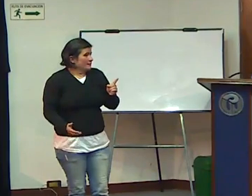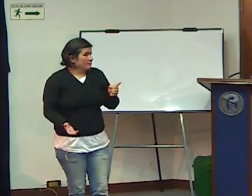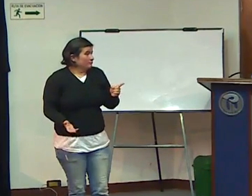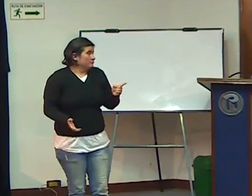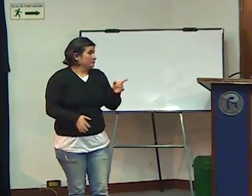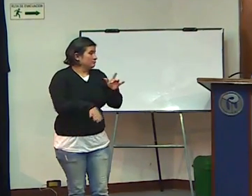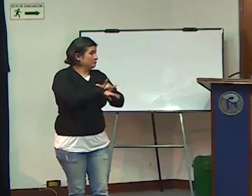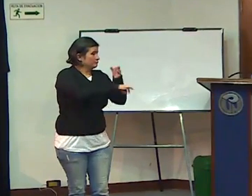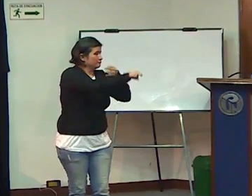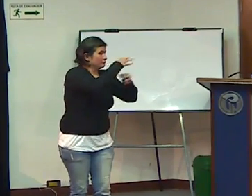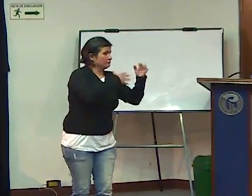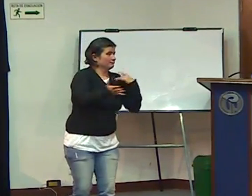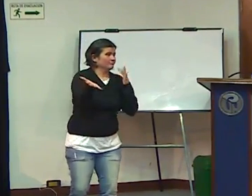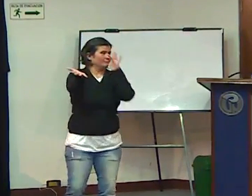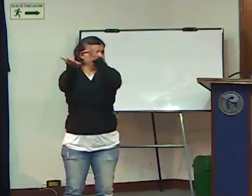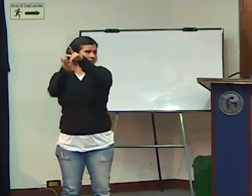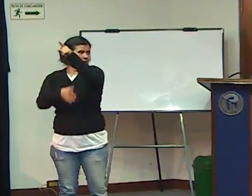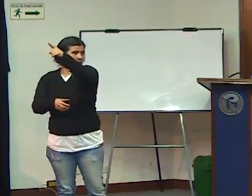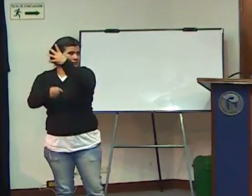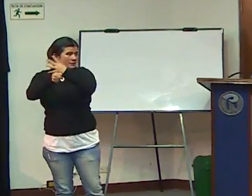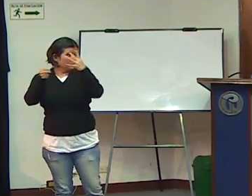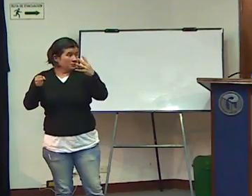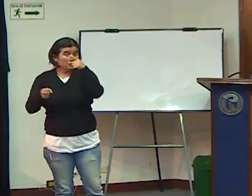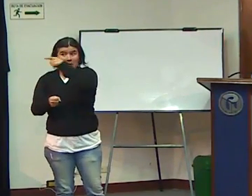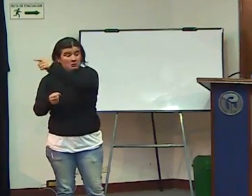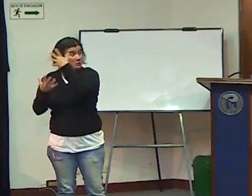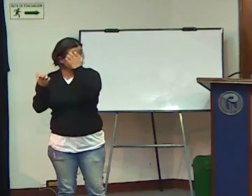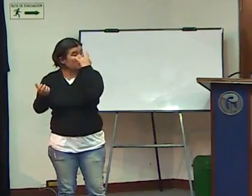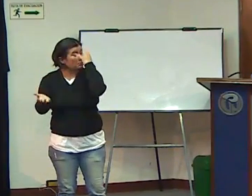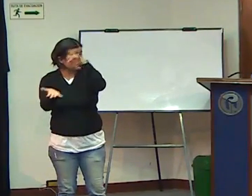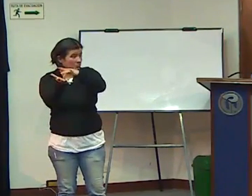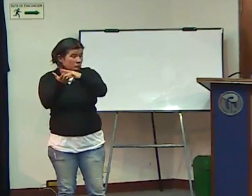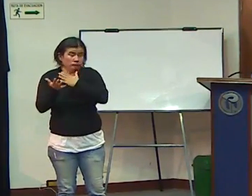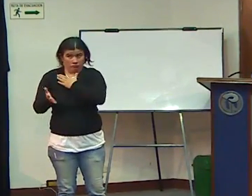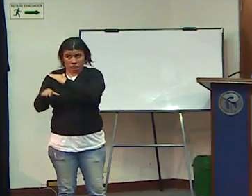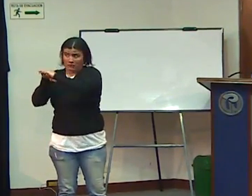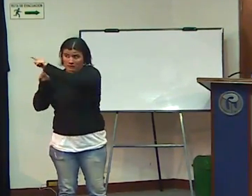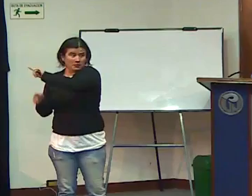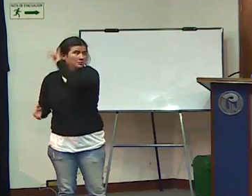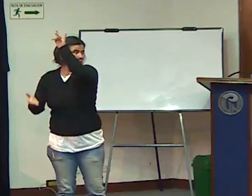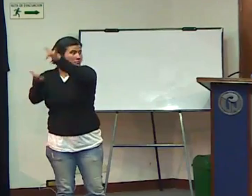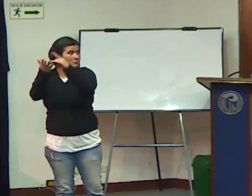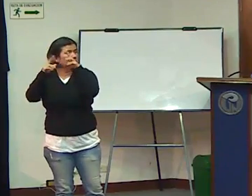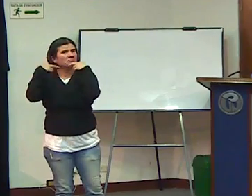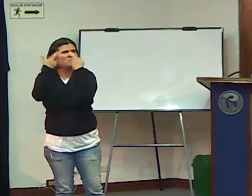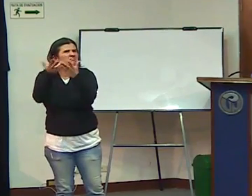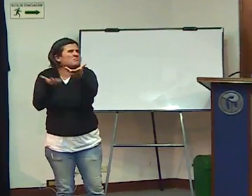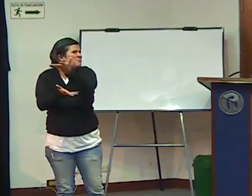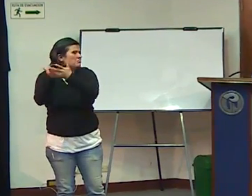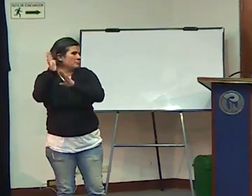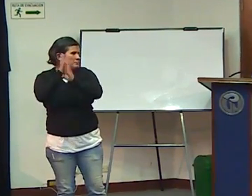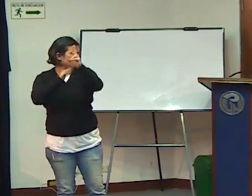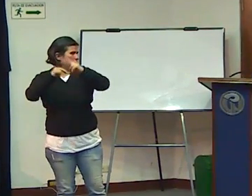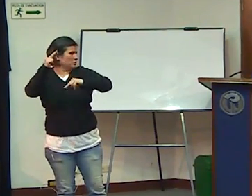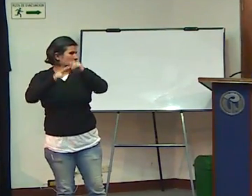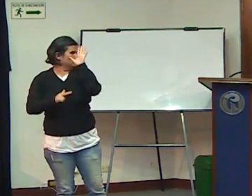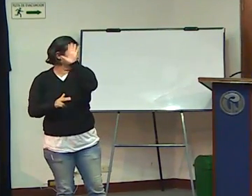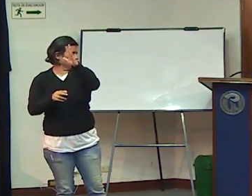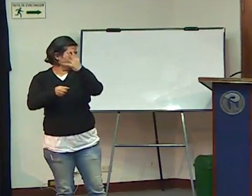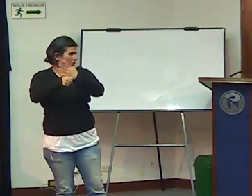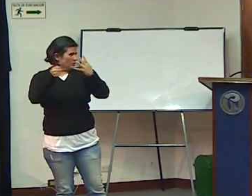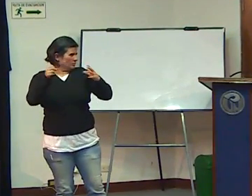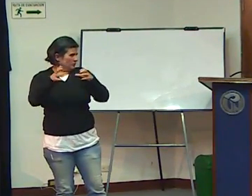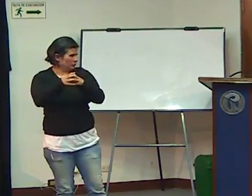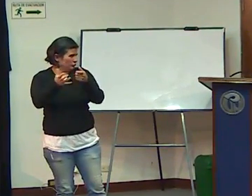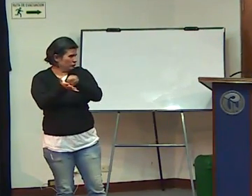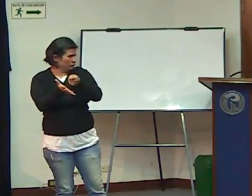sordos nunca se han sido partícipes de ello o han sido invitados a ello. Entonces, pues profesora, si usted quiere ir a participar en esos espacios,